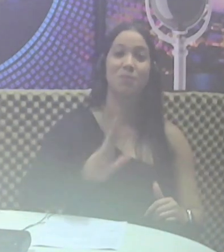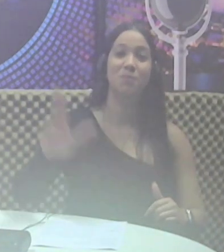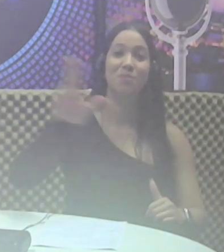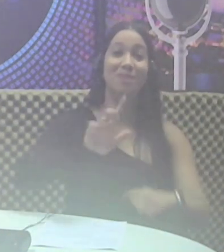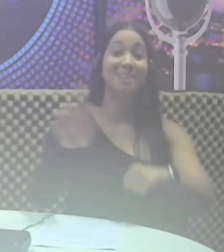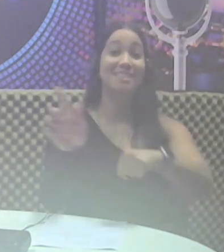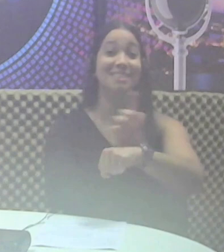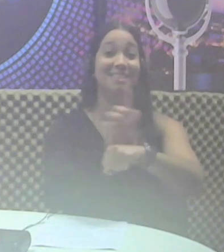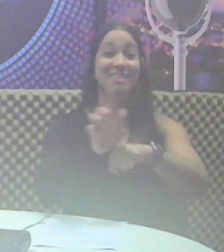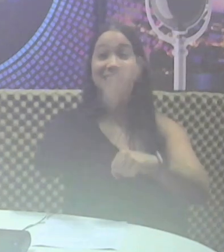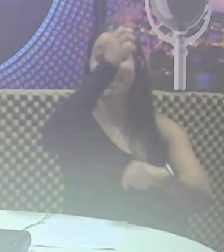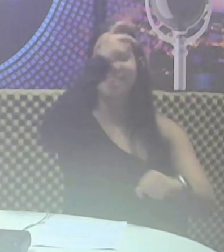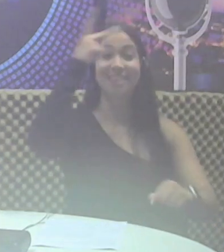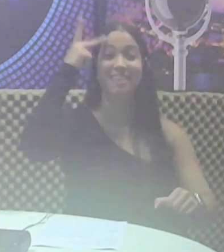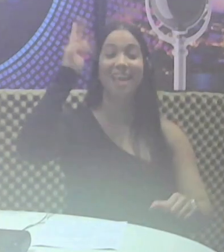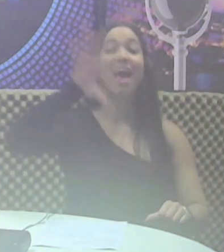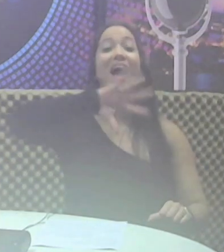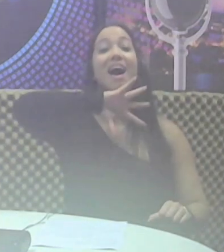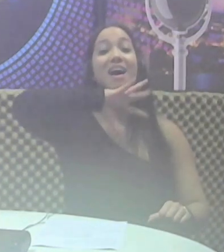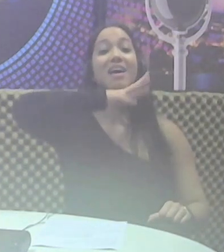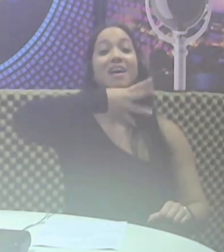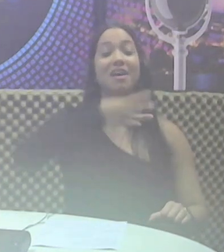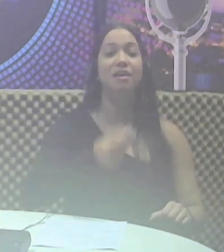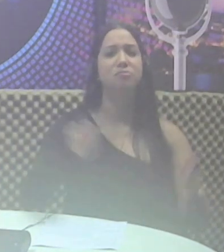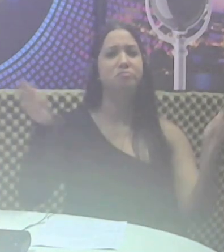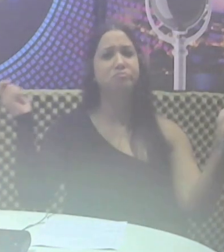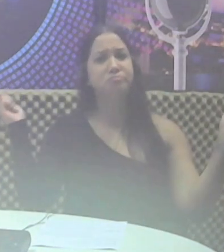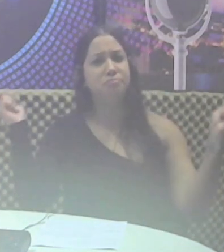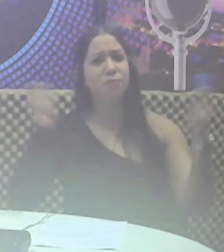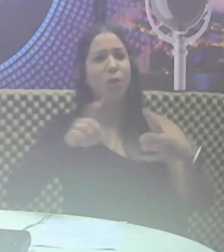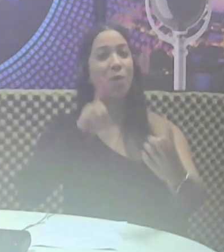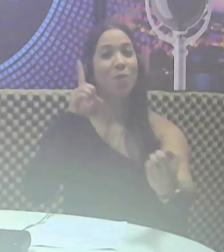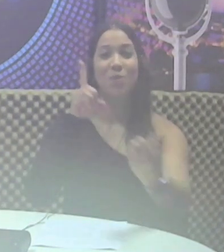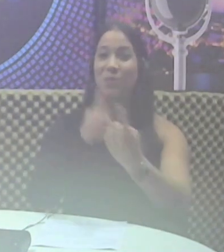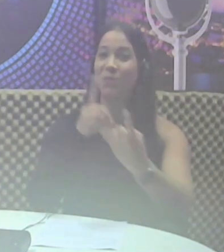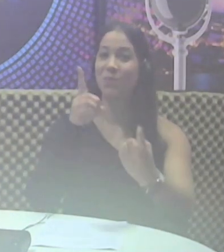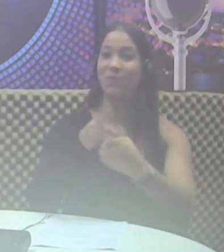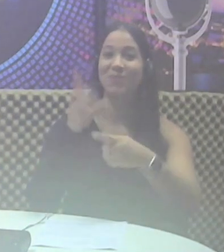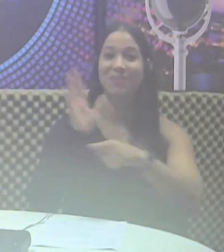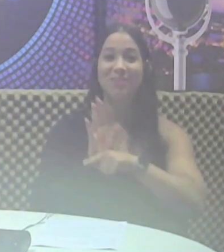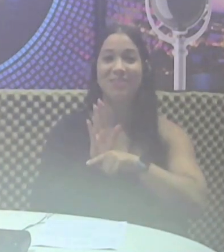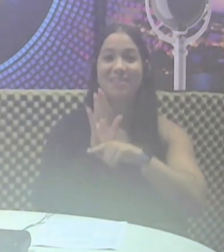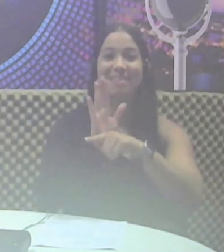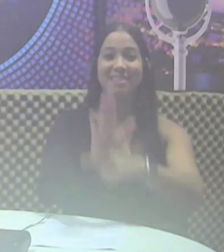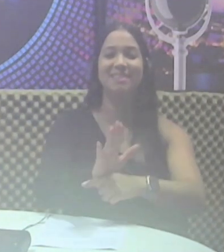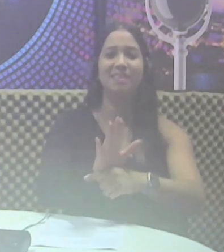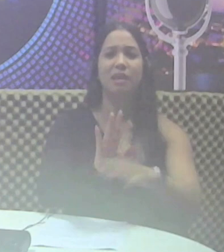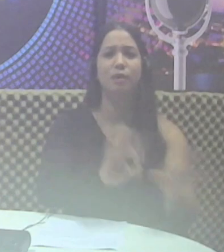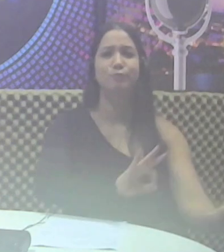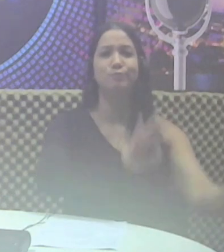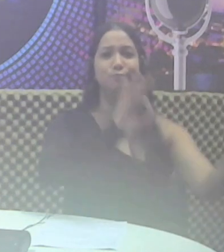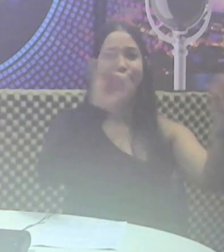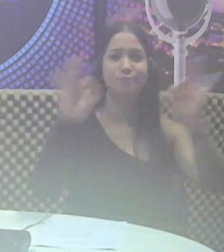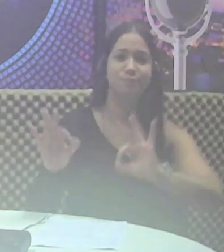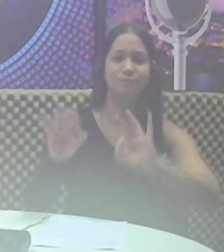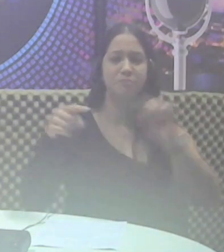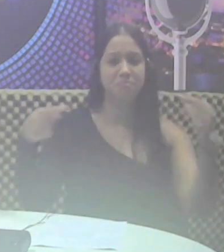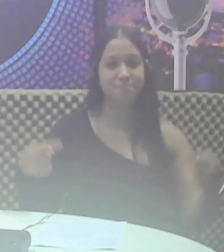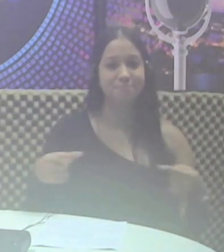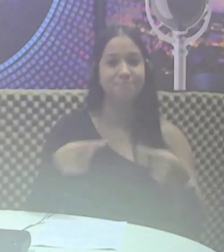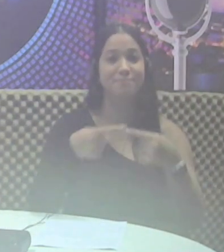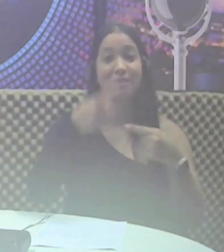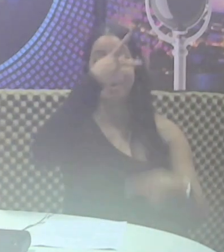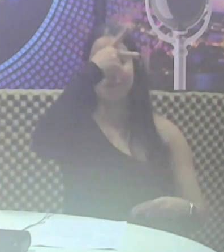gestão do prefeito Odelmo Leão, para garantir o atendimento, assistência e acompanhamentos adequados para pessoas